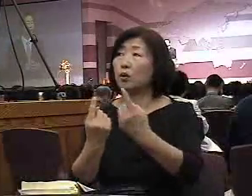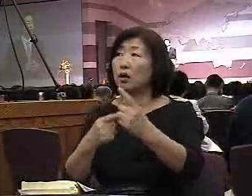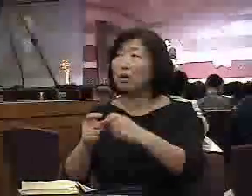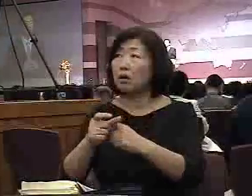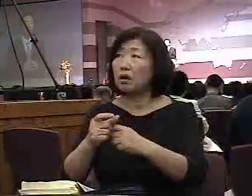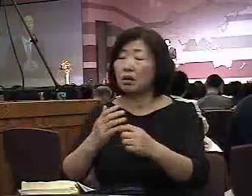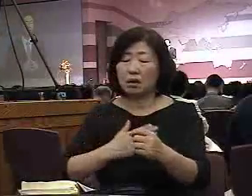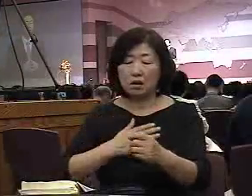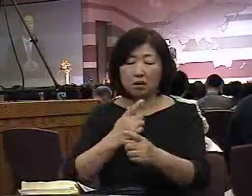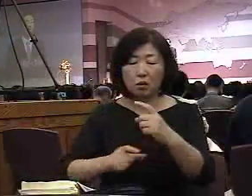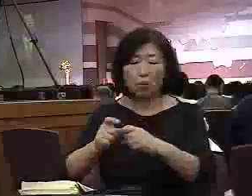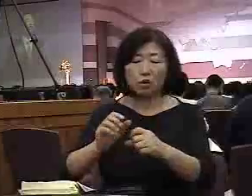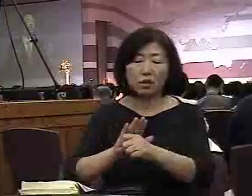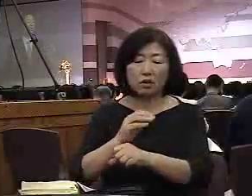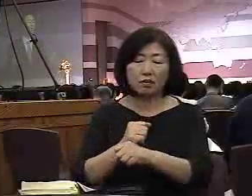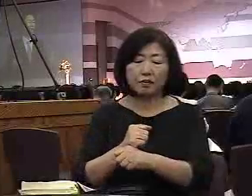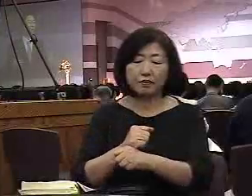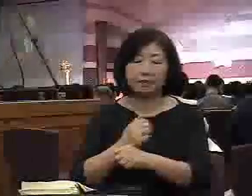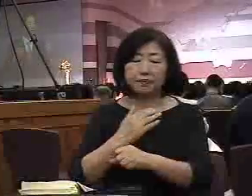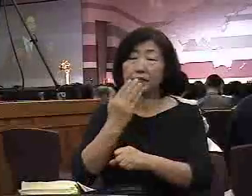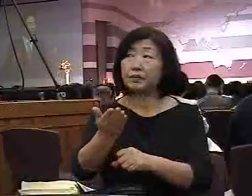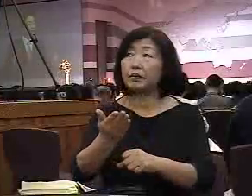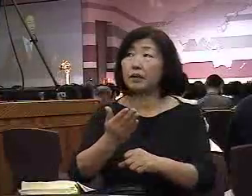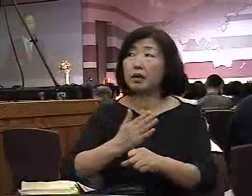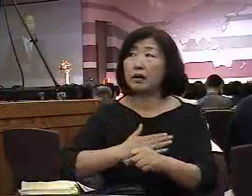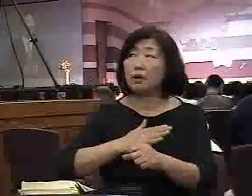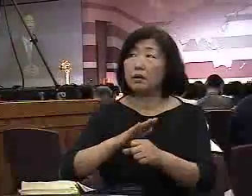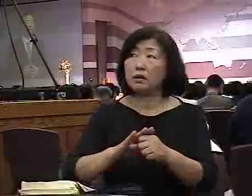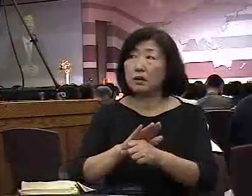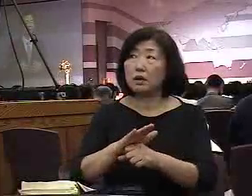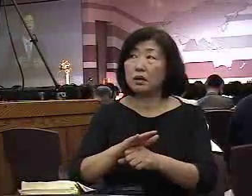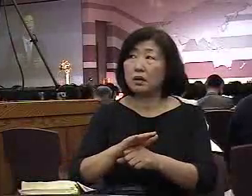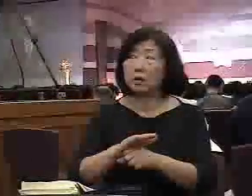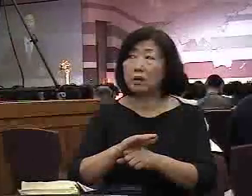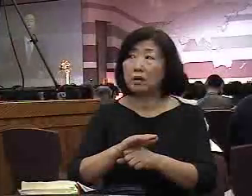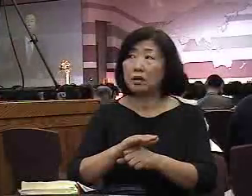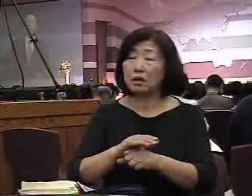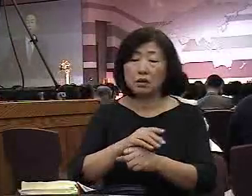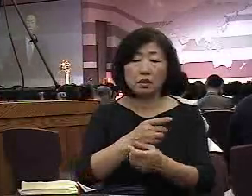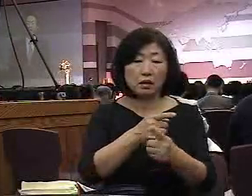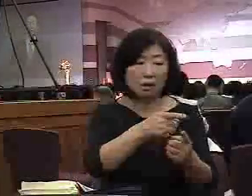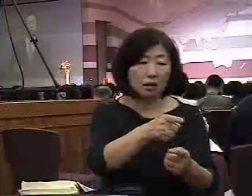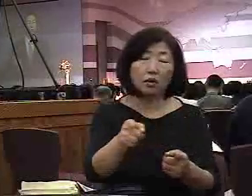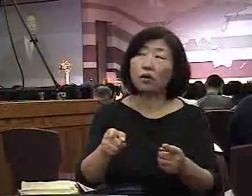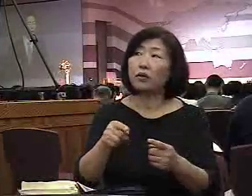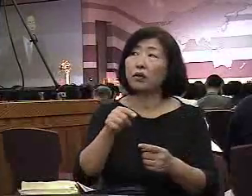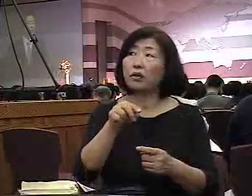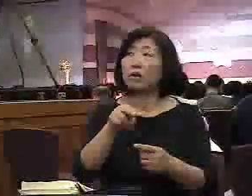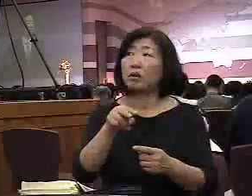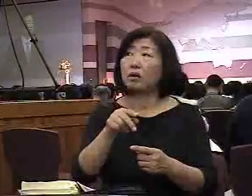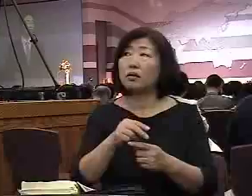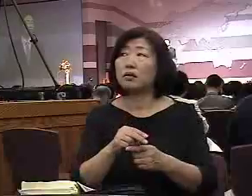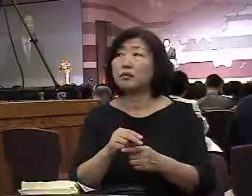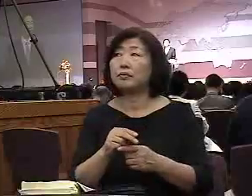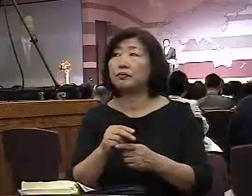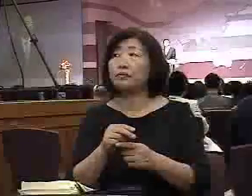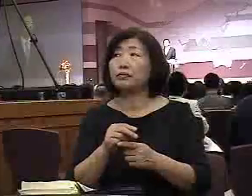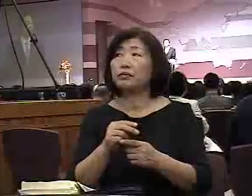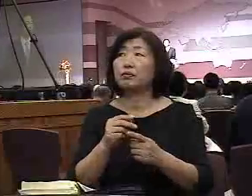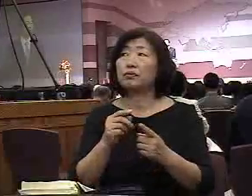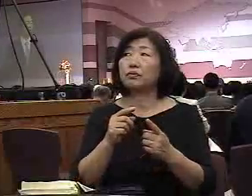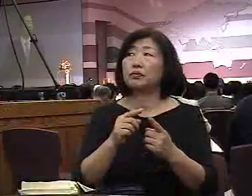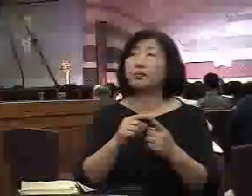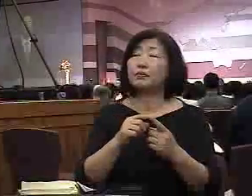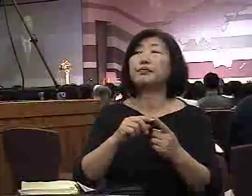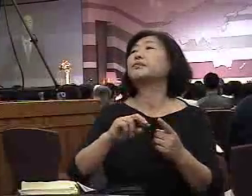원문을 보면 네가 나를 사랑하느냐 아가페스메라고 부르실 때 이것들보다라는 말이 튜톤이라는 그런 단어가